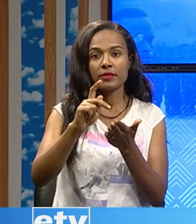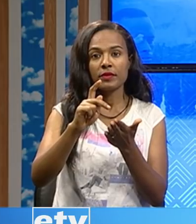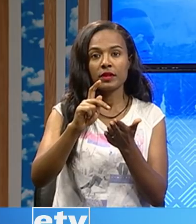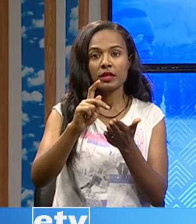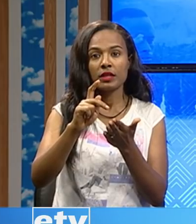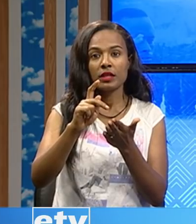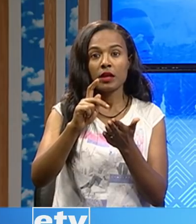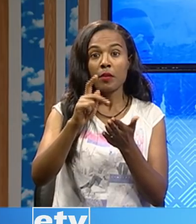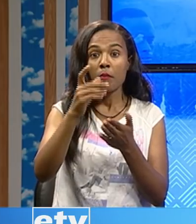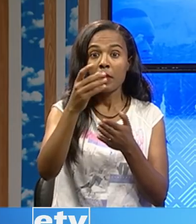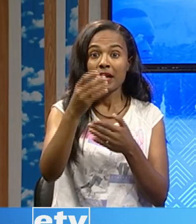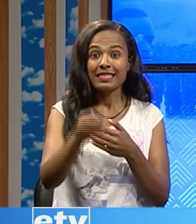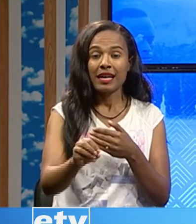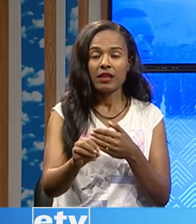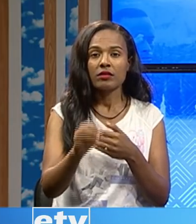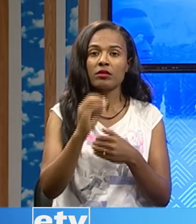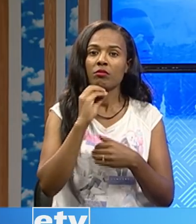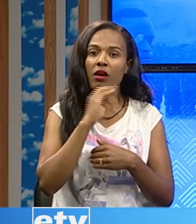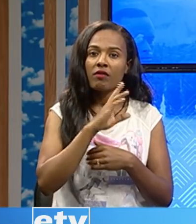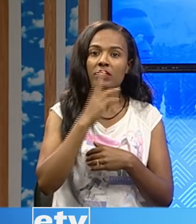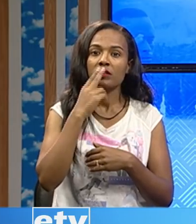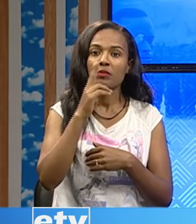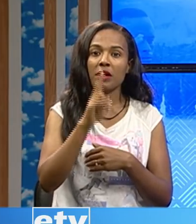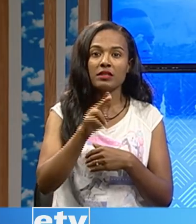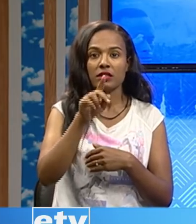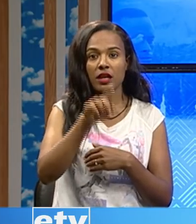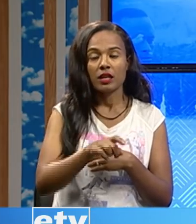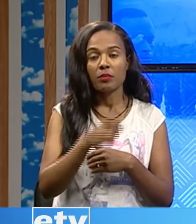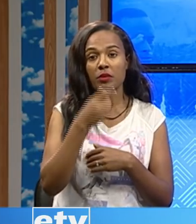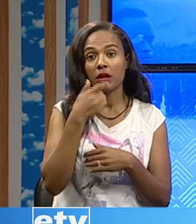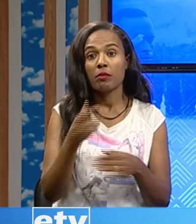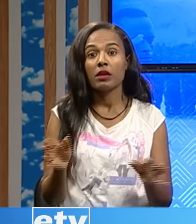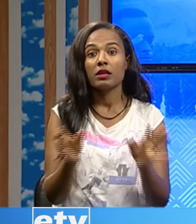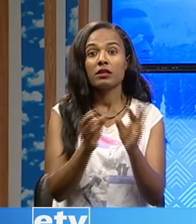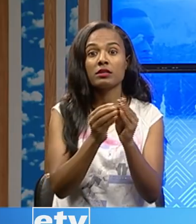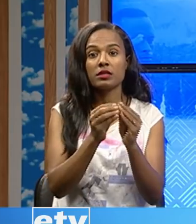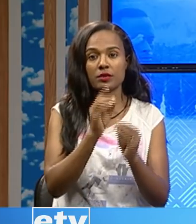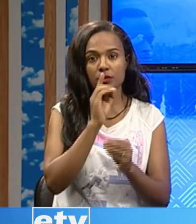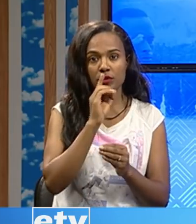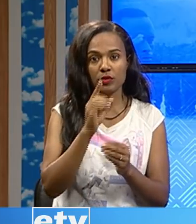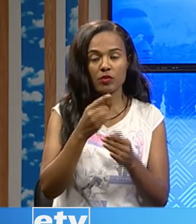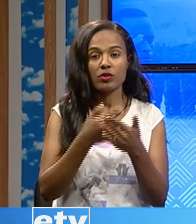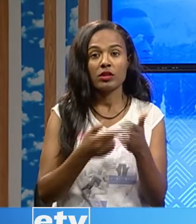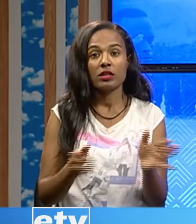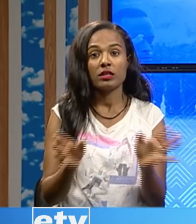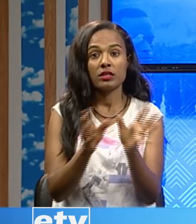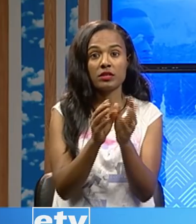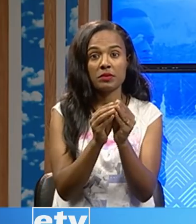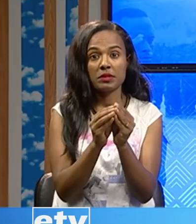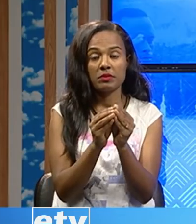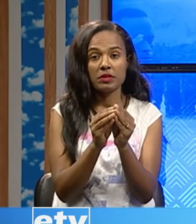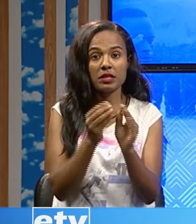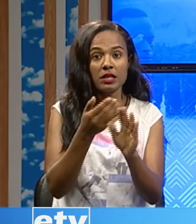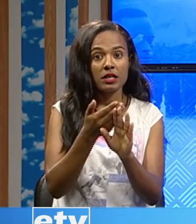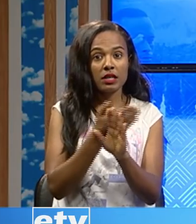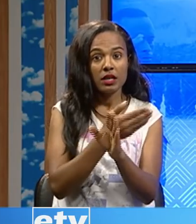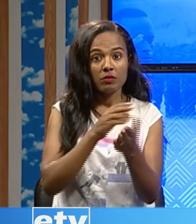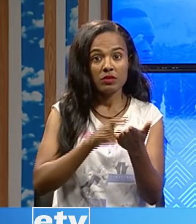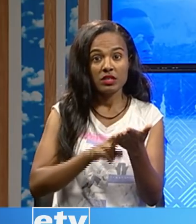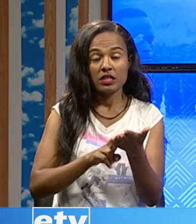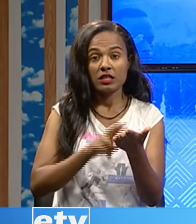መግዛት፣ ማፍረስ፣ ማዘዝ አለብን የሚል ስብስብ ነው። ይህ ስብስብ ቀደም ሲል